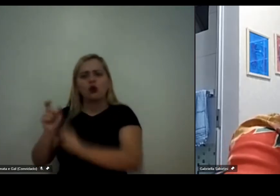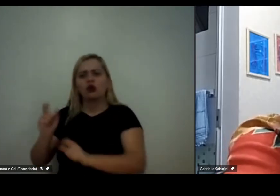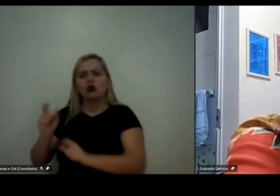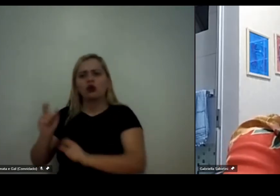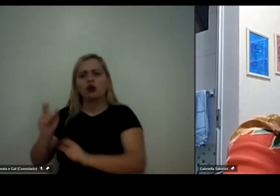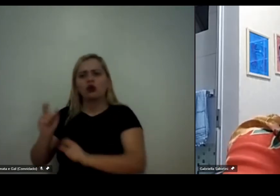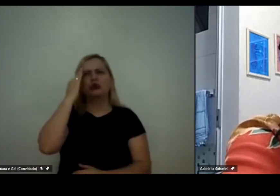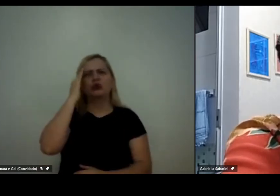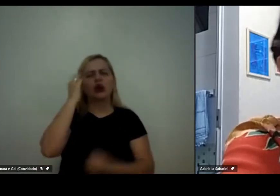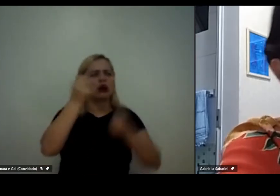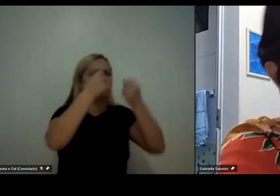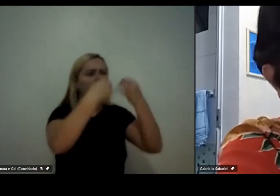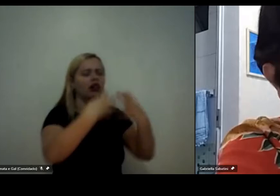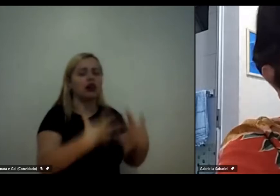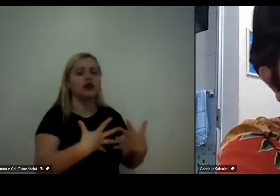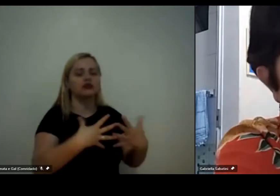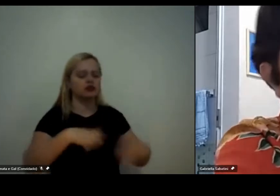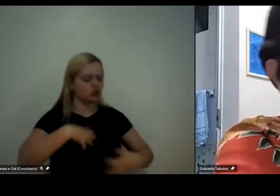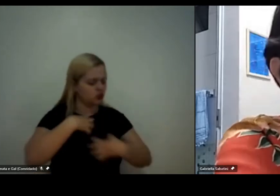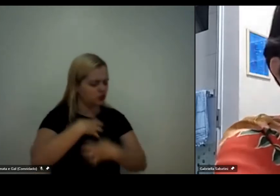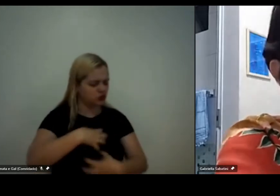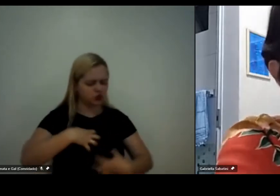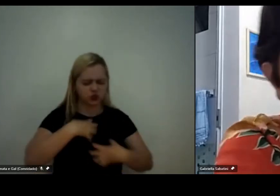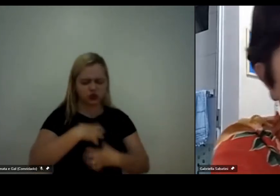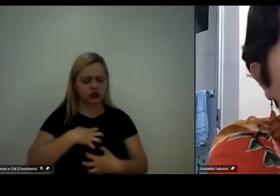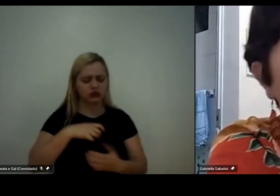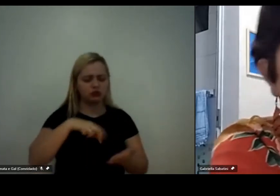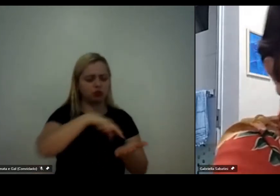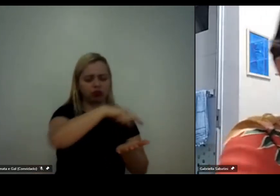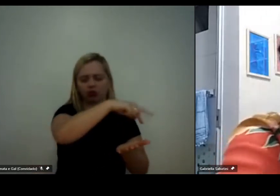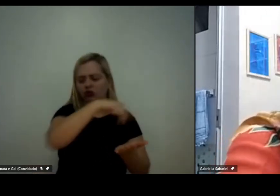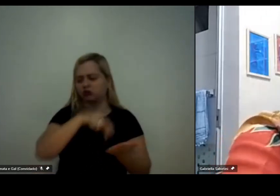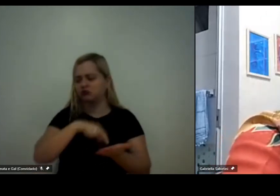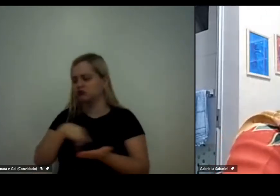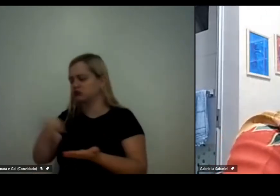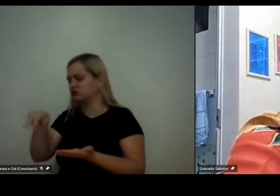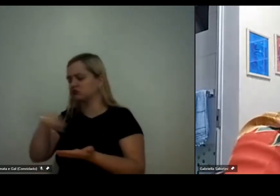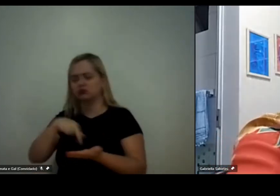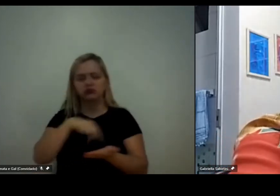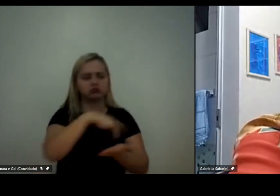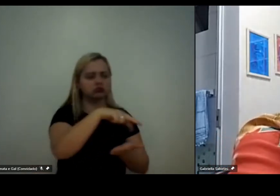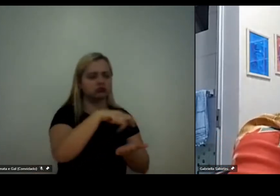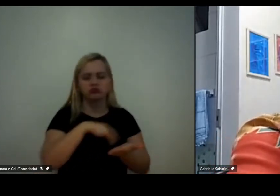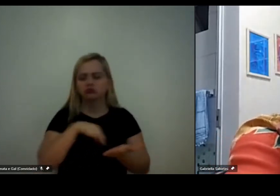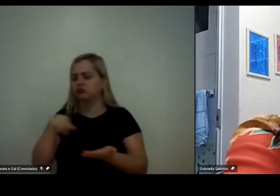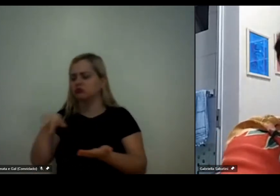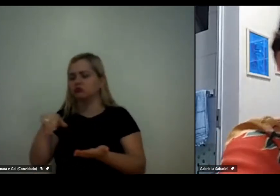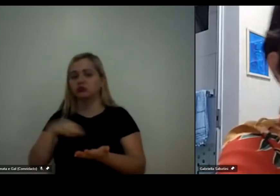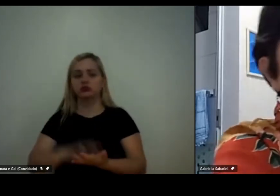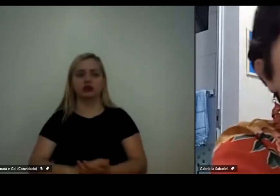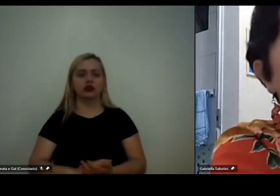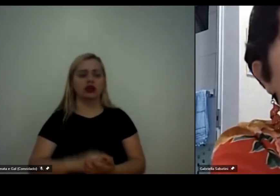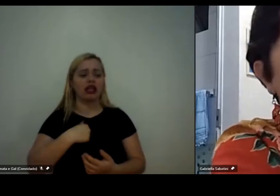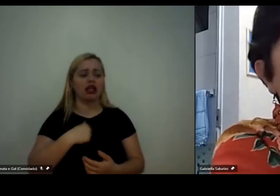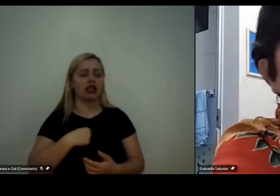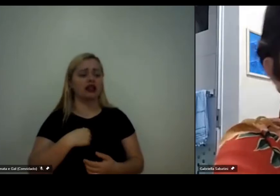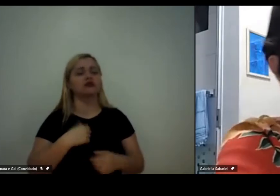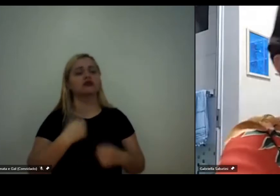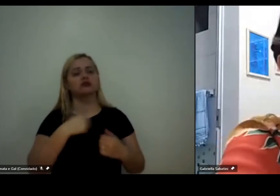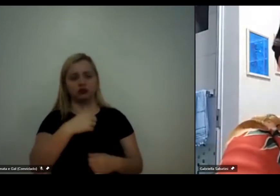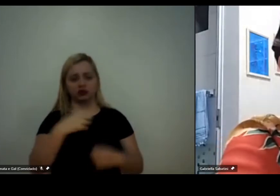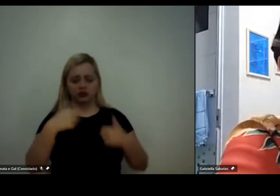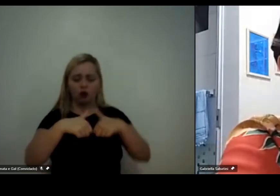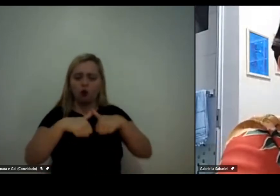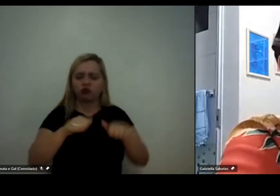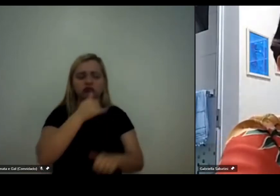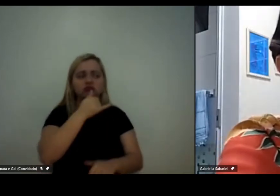sentada, numa angústia, gangorrava para cima, para baixo, para cima, para baixo, o meu si mesmo em desapontamento. Ao